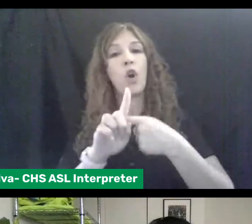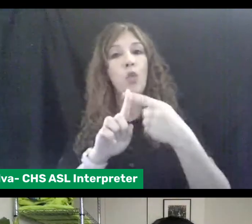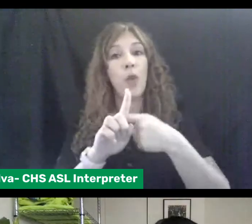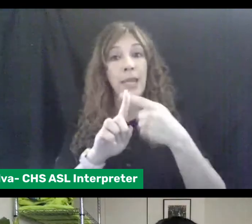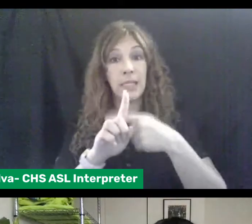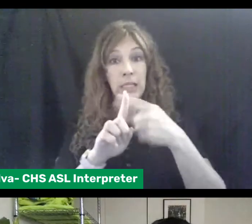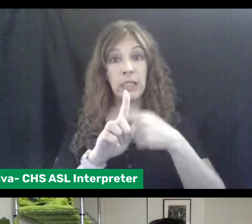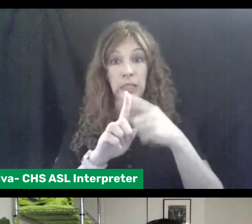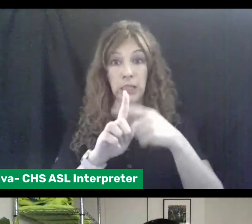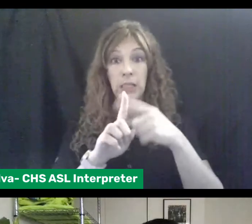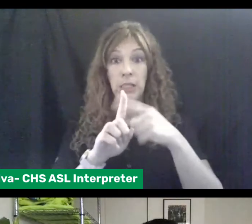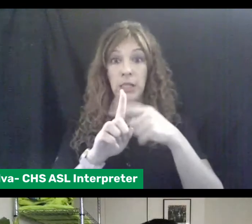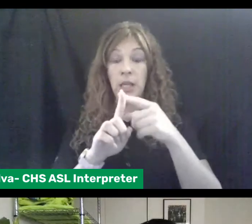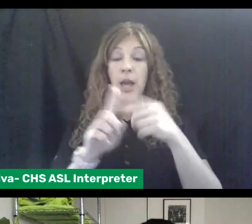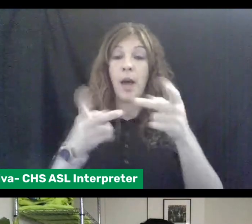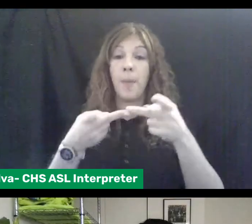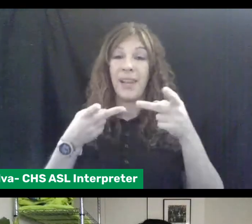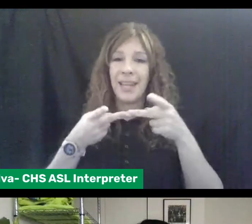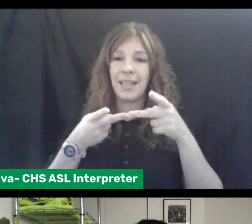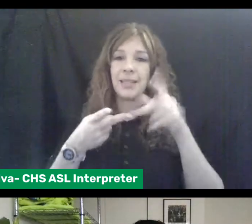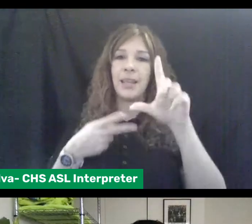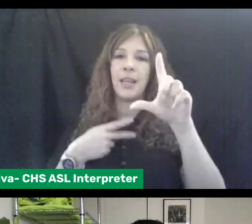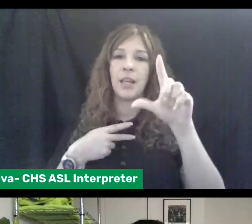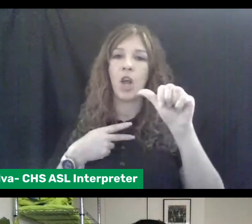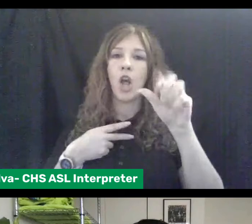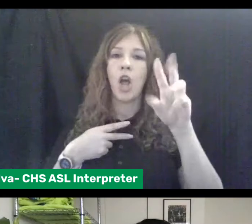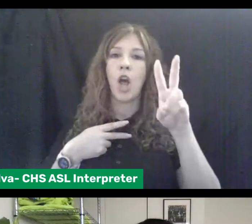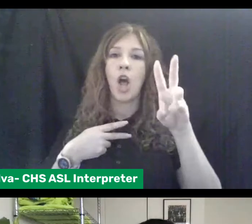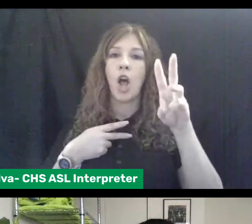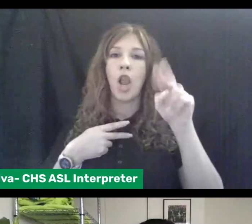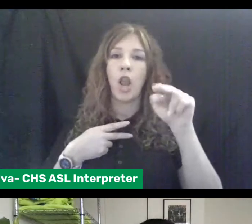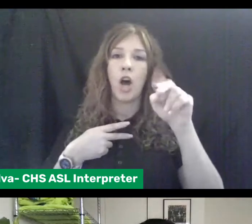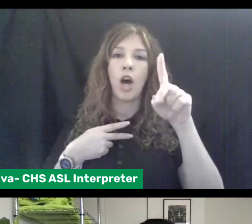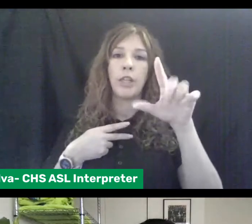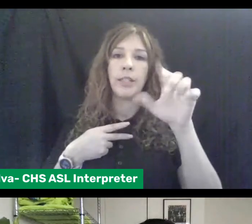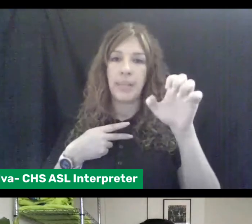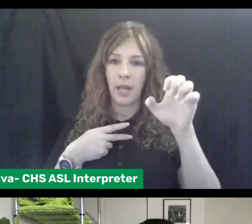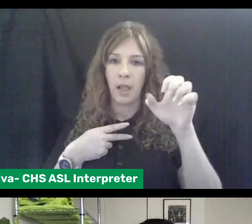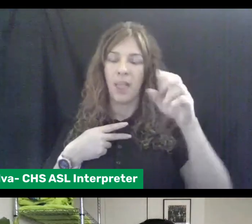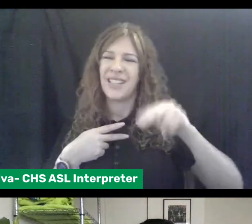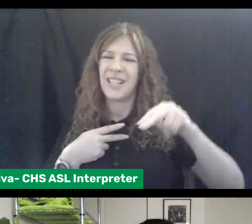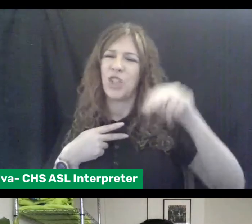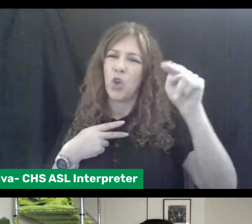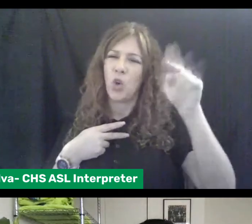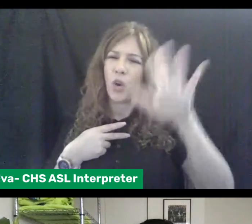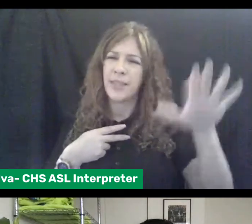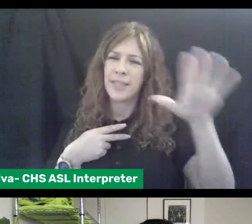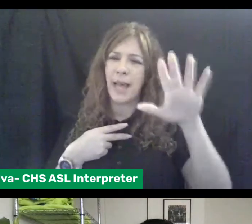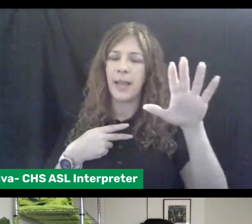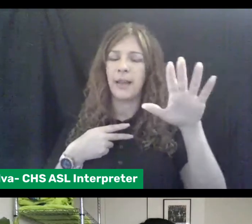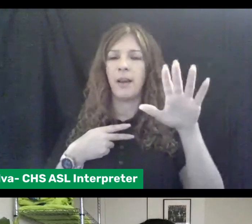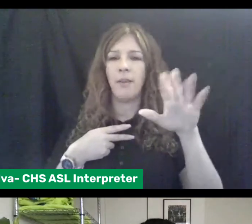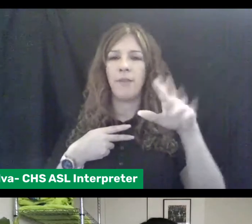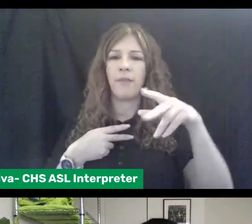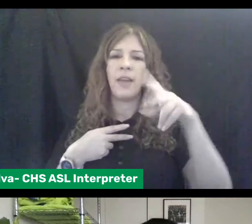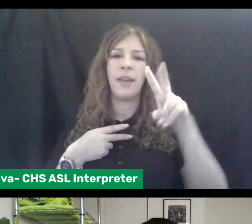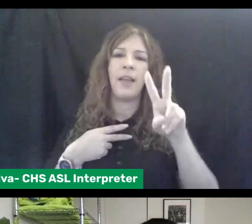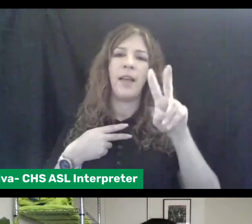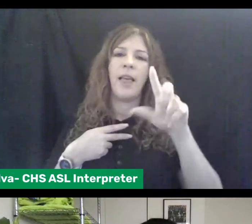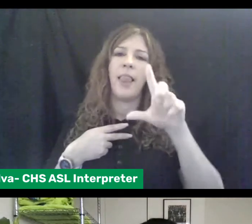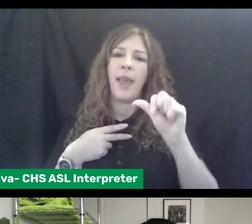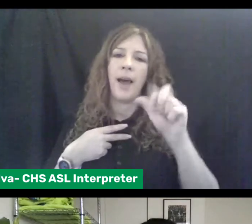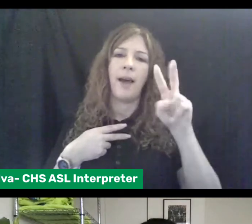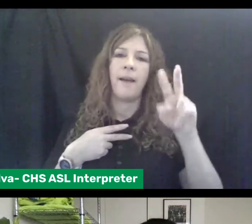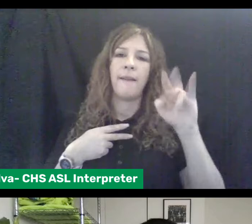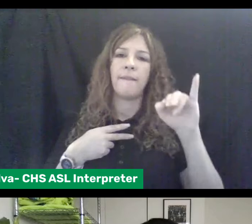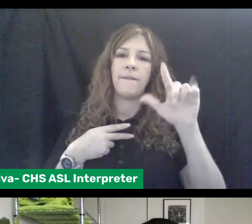London, en el norte de arriba de la villita, ¿verdad? En North London es un espacio que hay ahí.